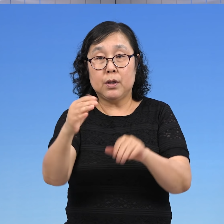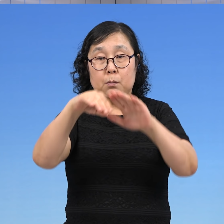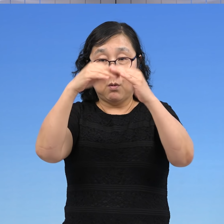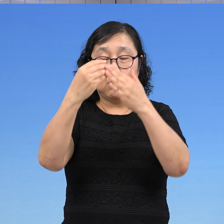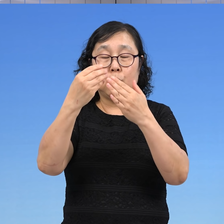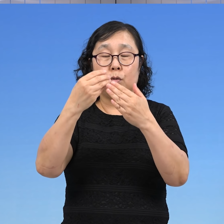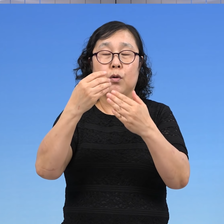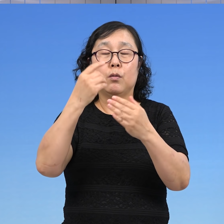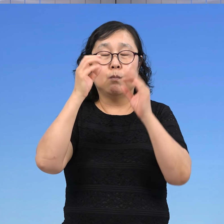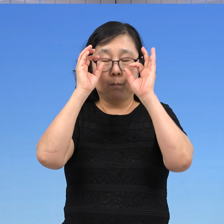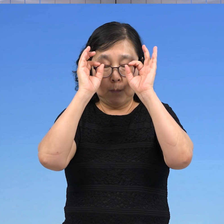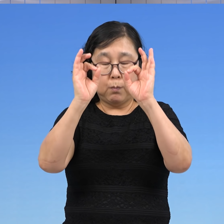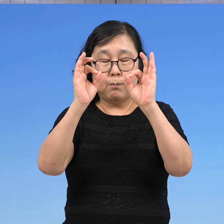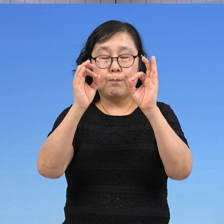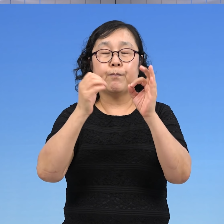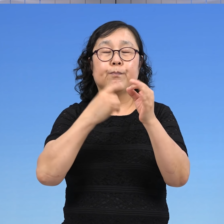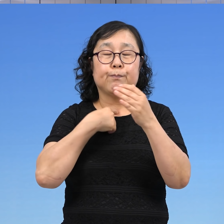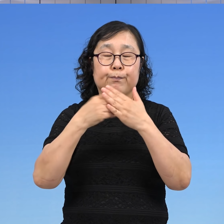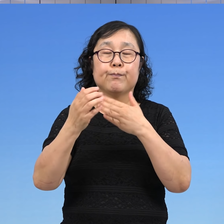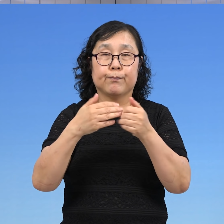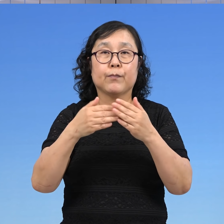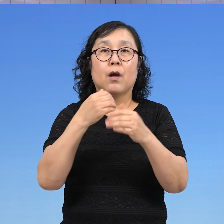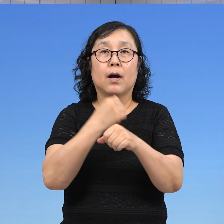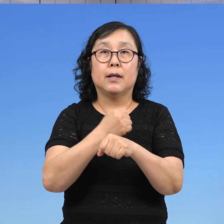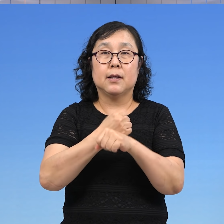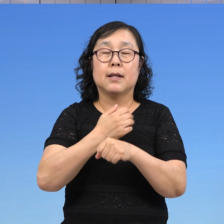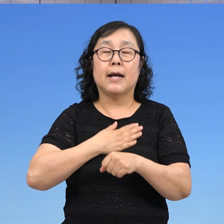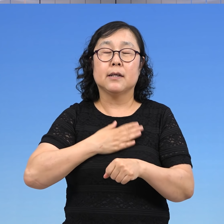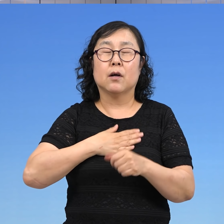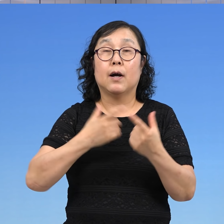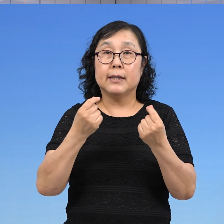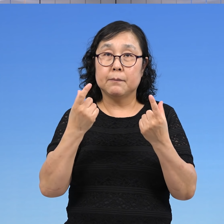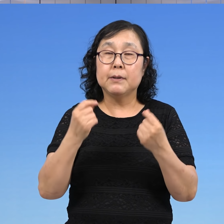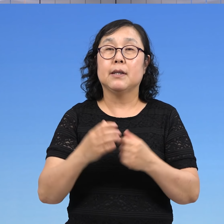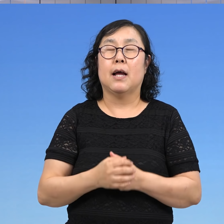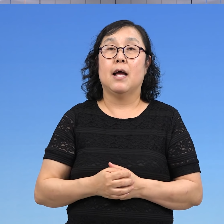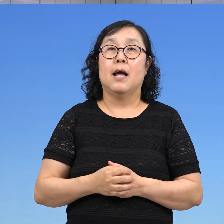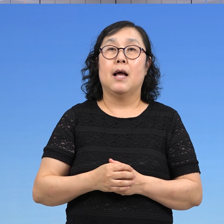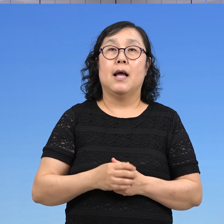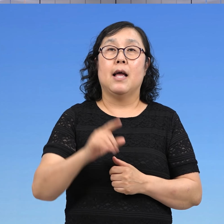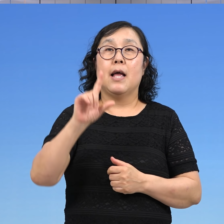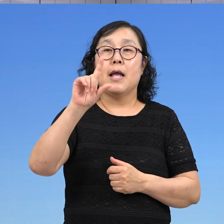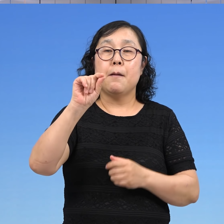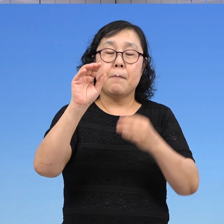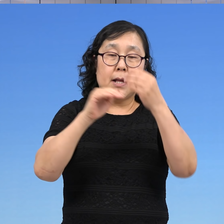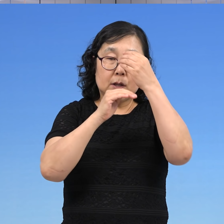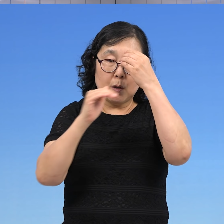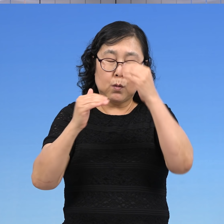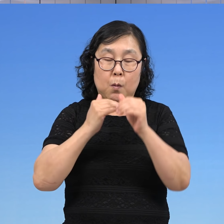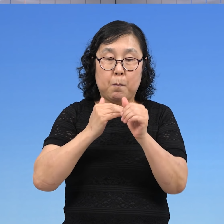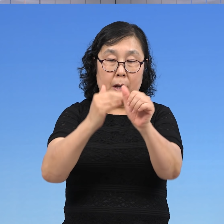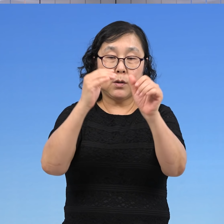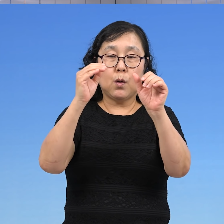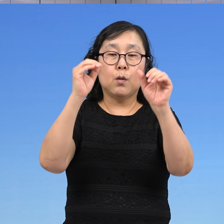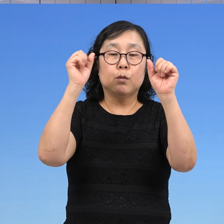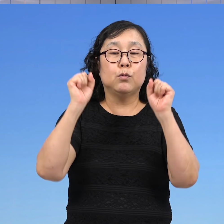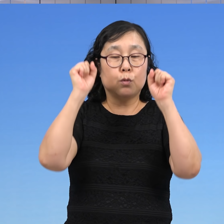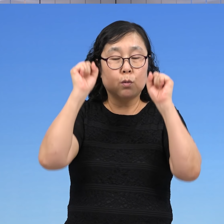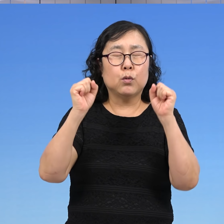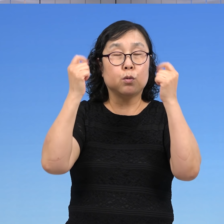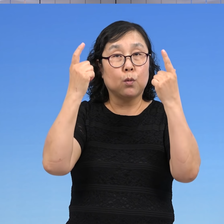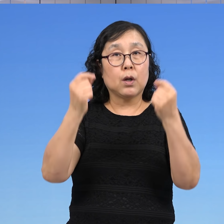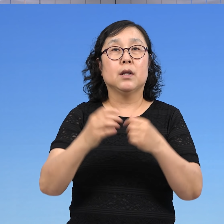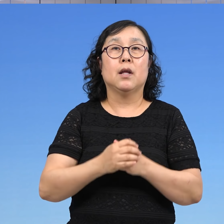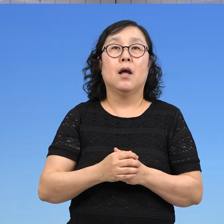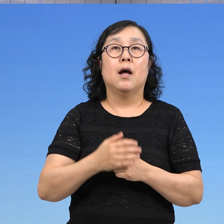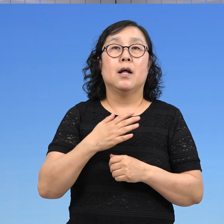1만 선도 봐서 우노 마찬가지예요 하나님이 뭘 보여 주셨고 했냐구요 저한테 새벽에 자다 일어나 가지고 그런 생각이